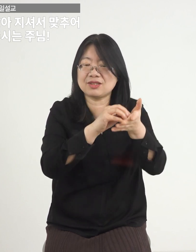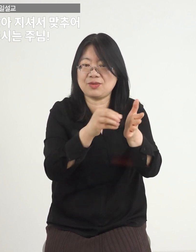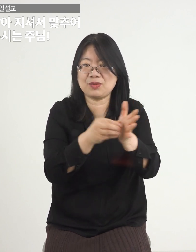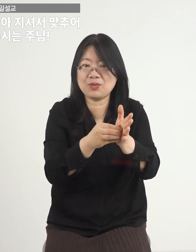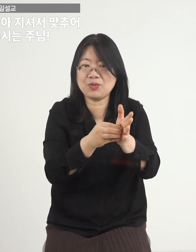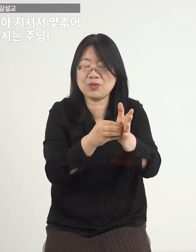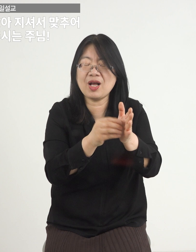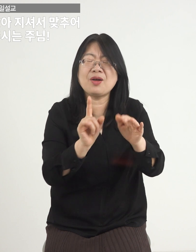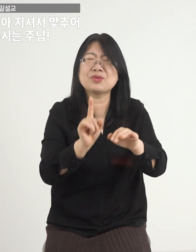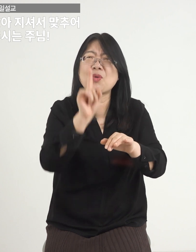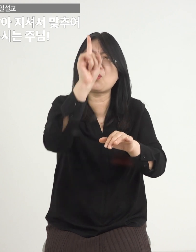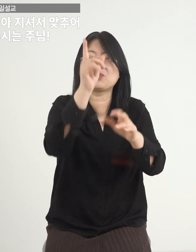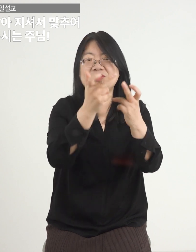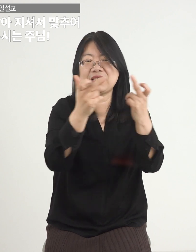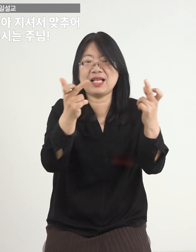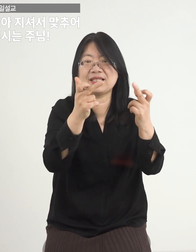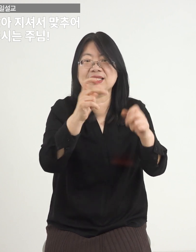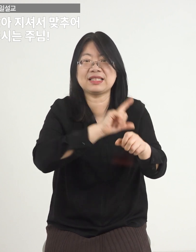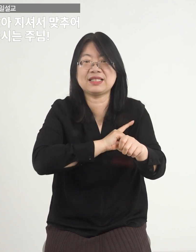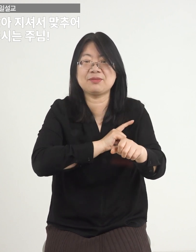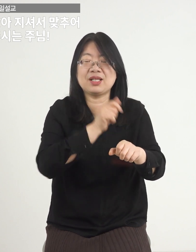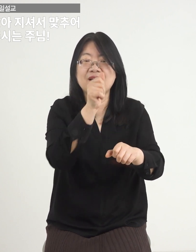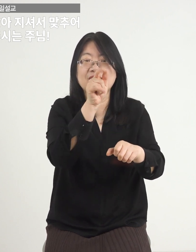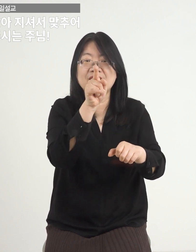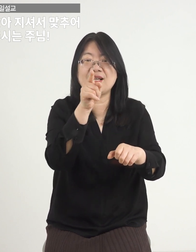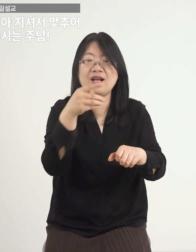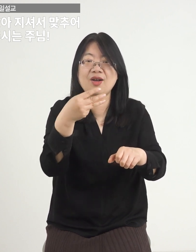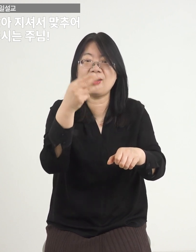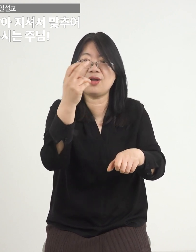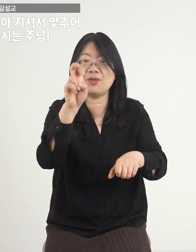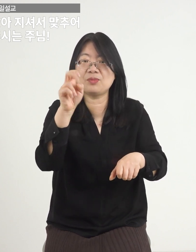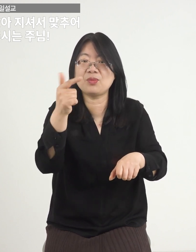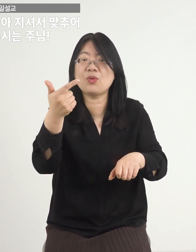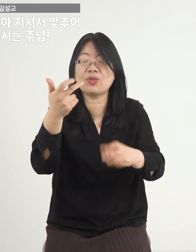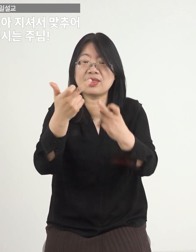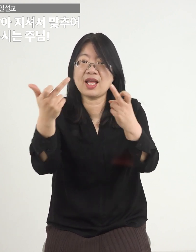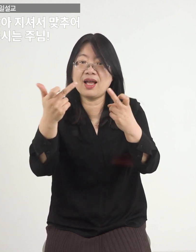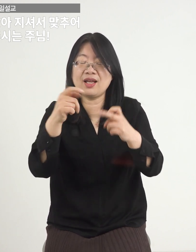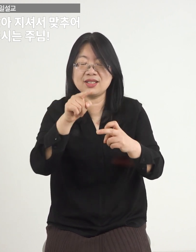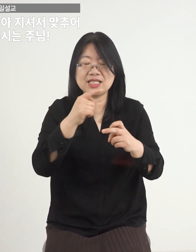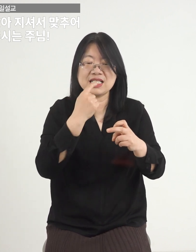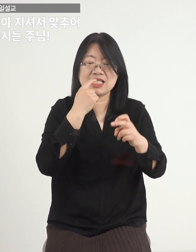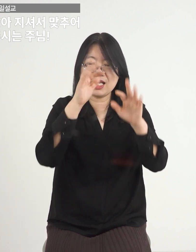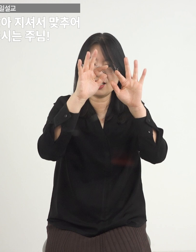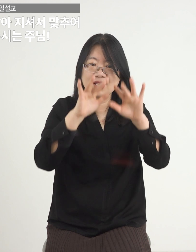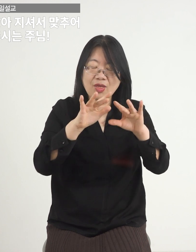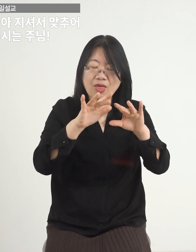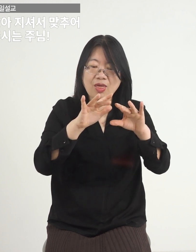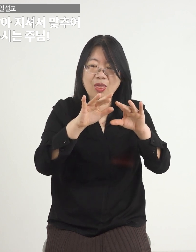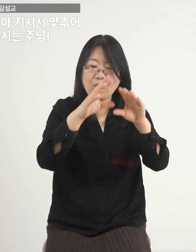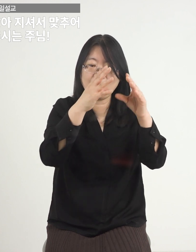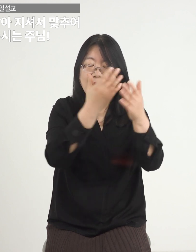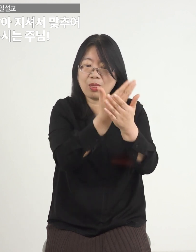정도로 높은 산입니다. 거기서 그 백설이 녹아서 요단강가로